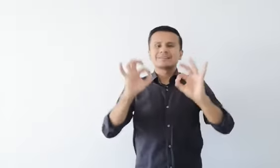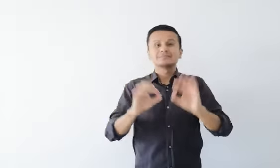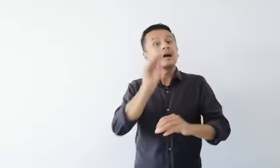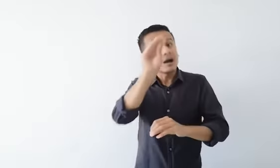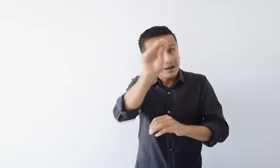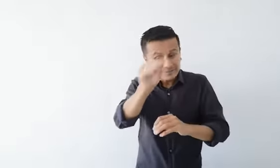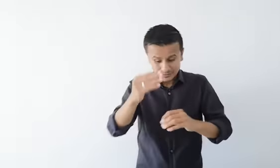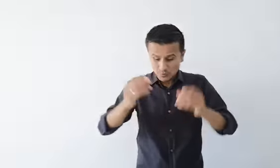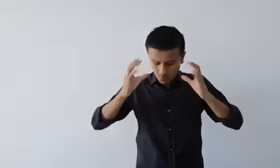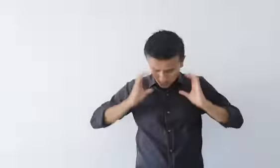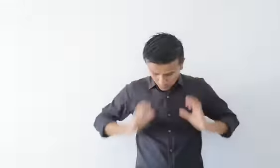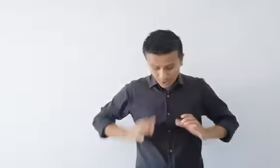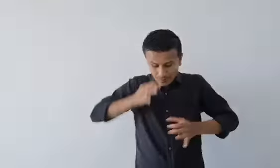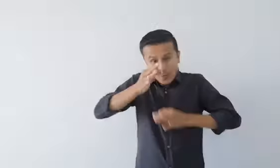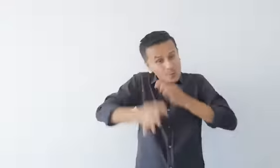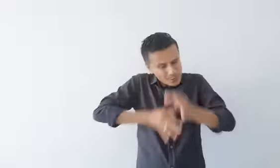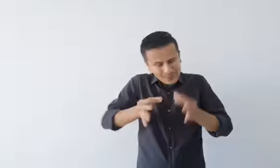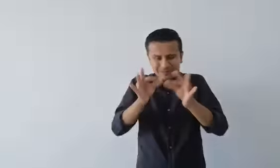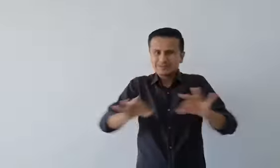la vida siempre es mejor con salud.